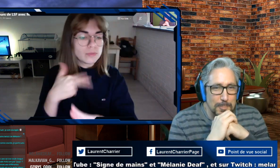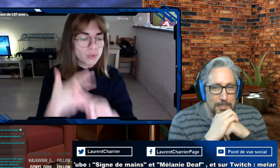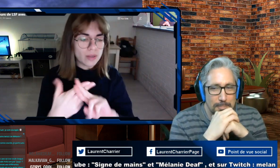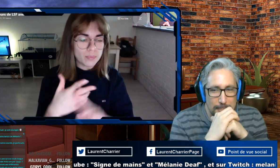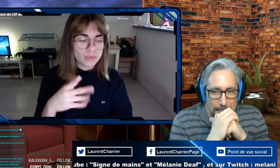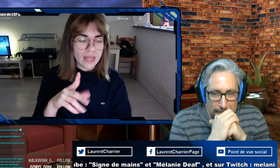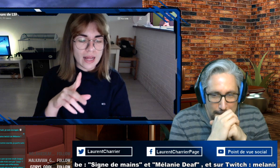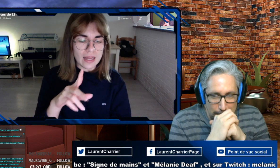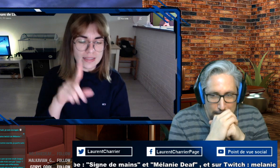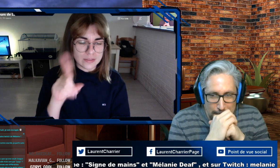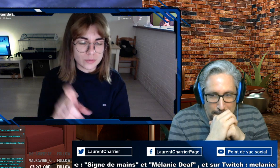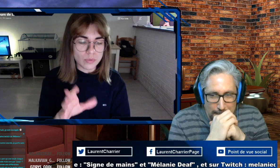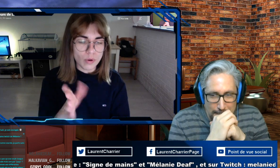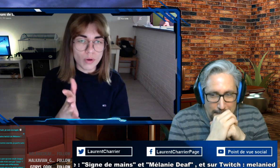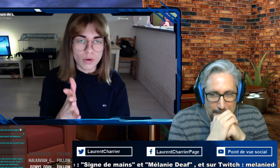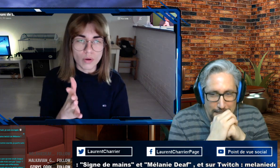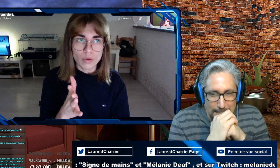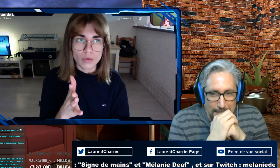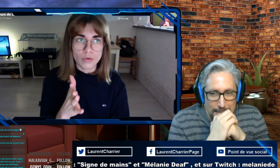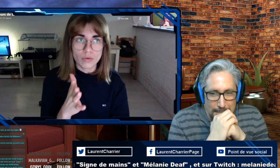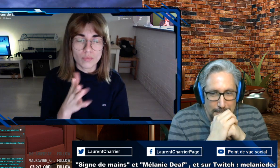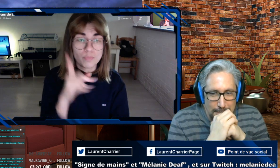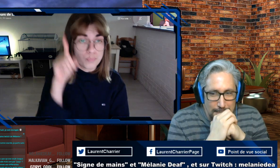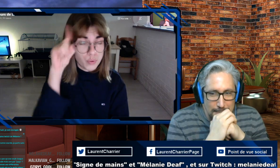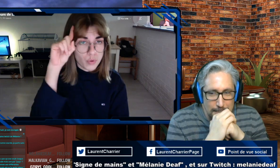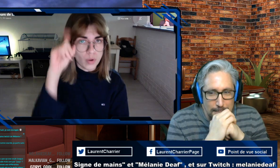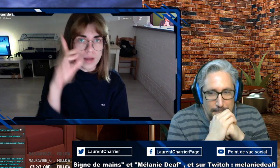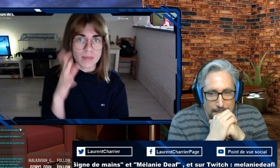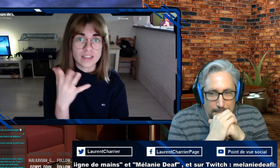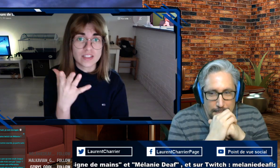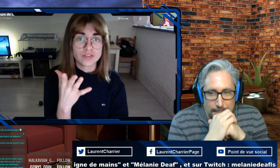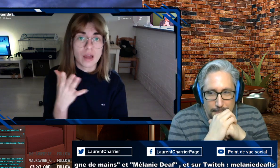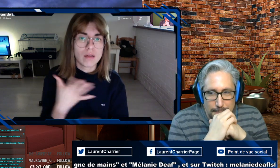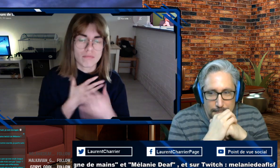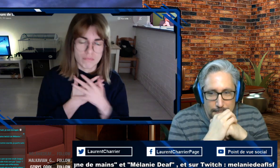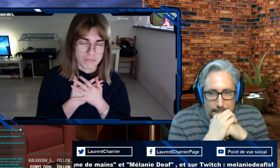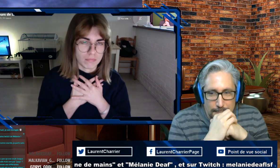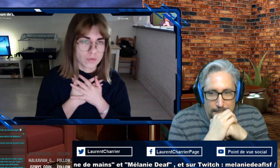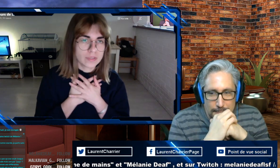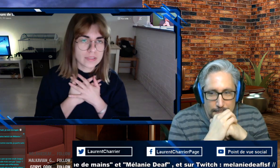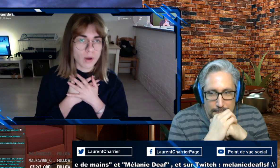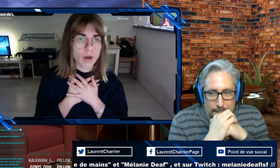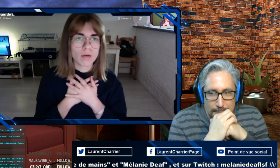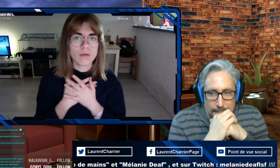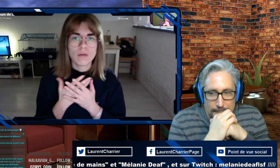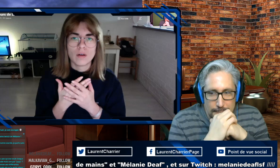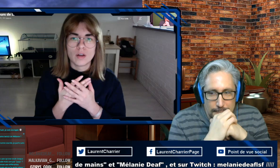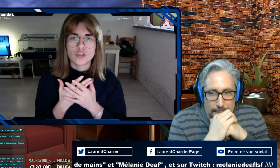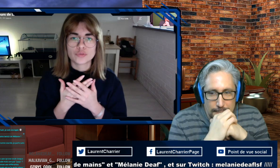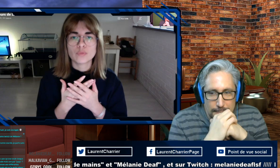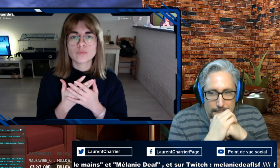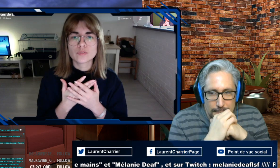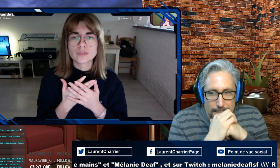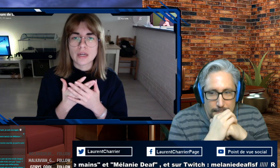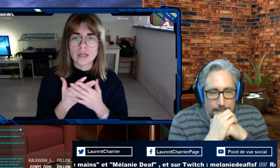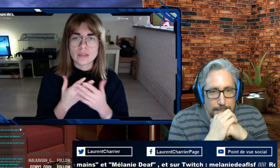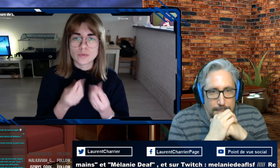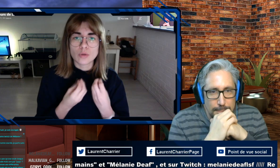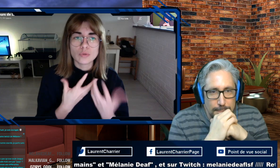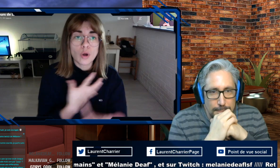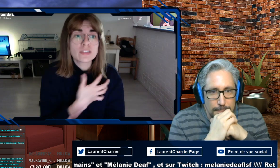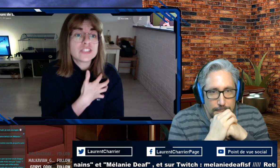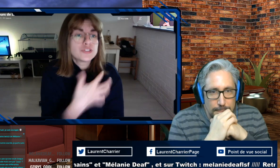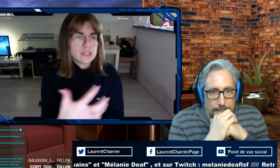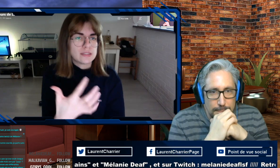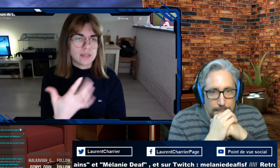Donc oui, pour répondre à la question, pourquoi? Bah déjà, honnêtement. Je trouve que ça